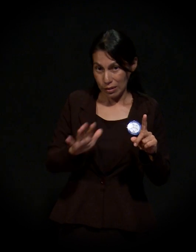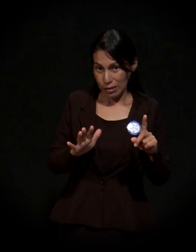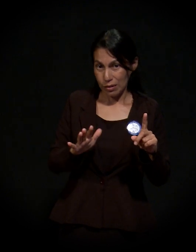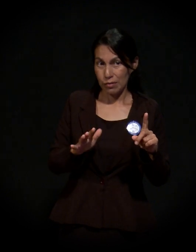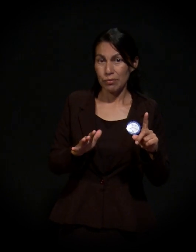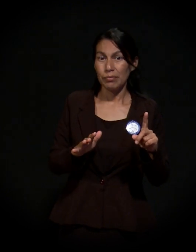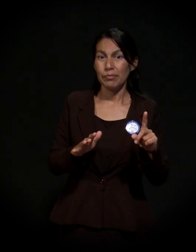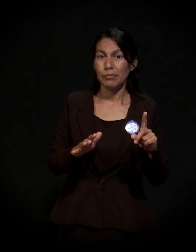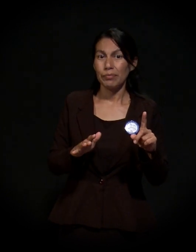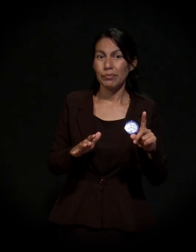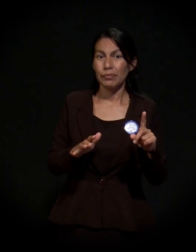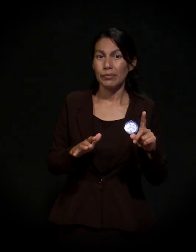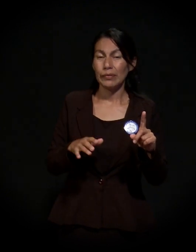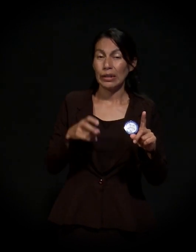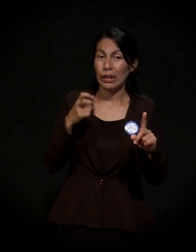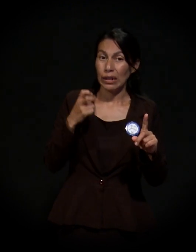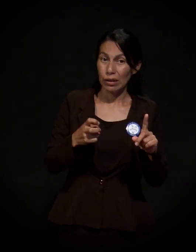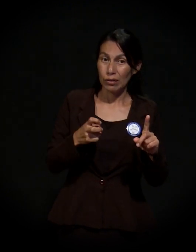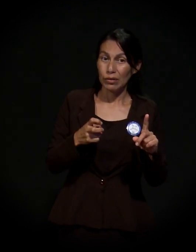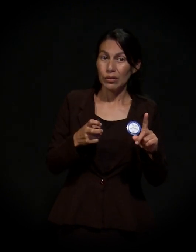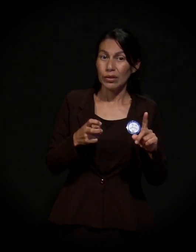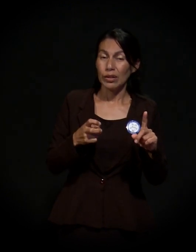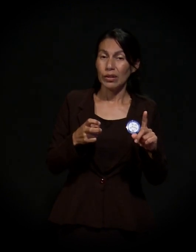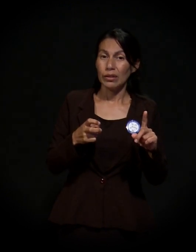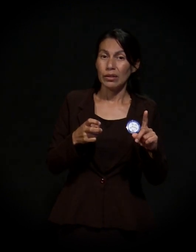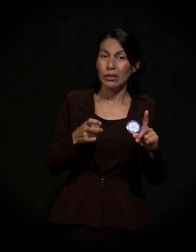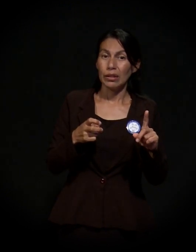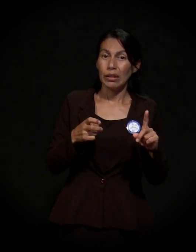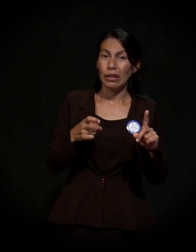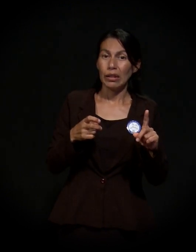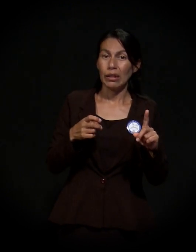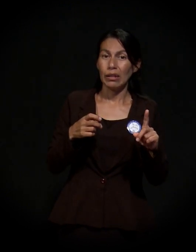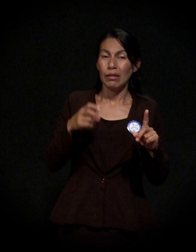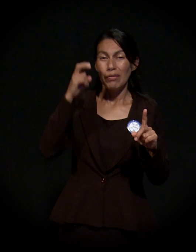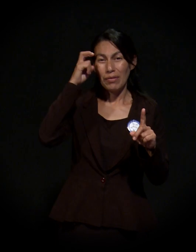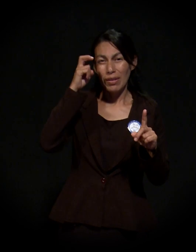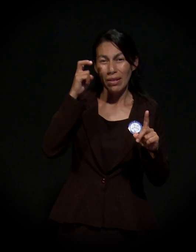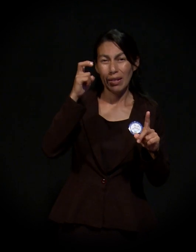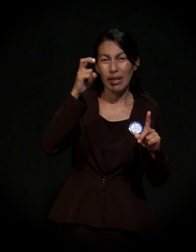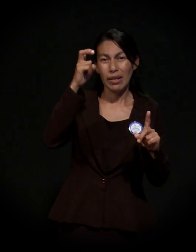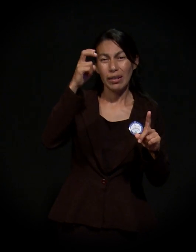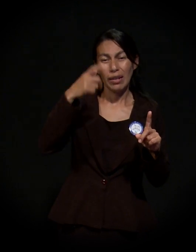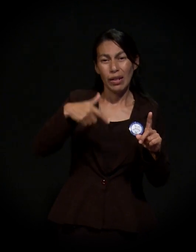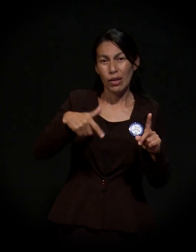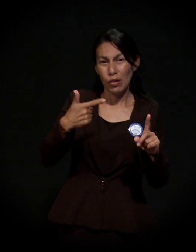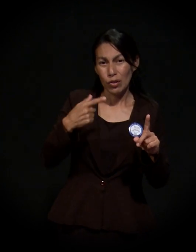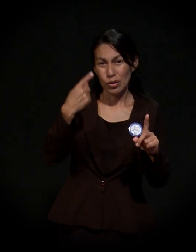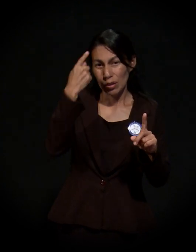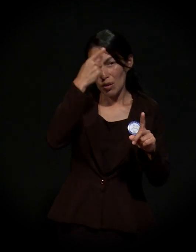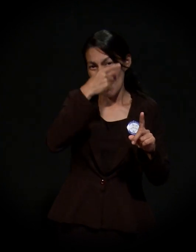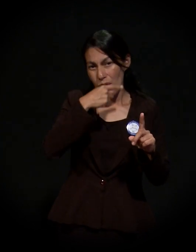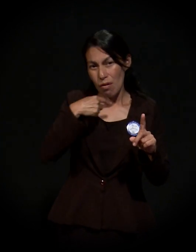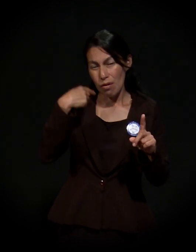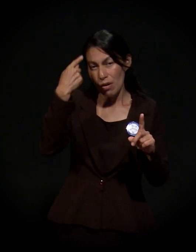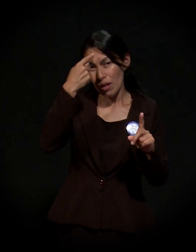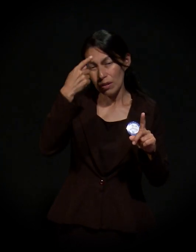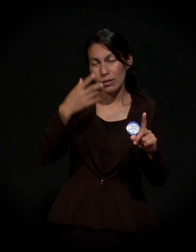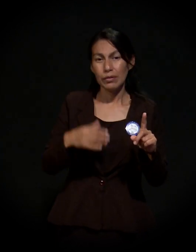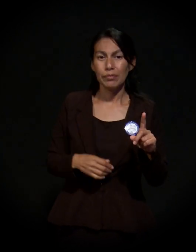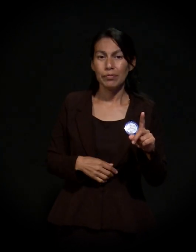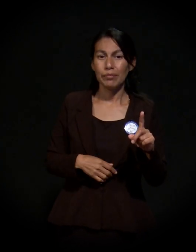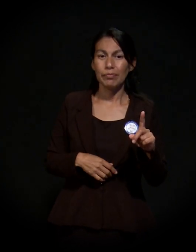Entonces, pues como hacíamos más de 12 horas en el camino, llegamos y cuando me